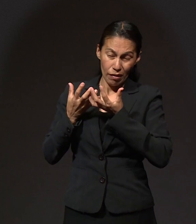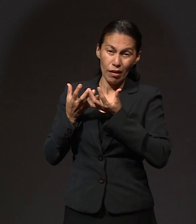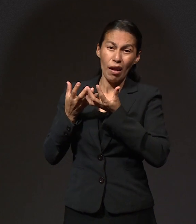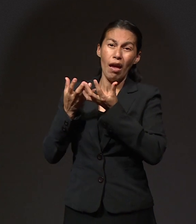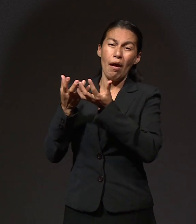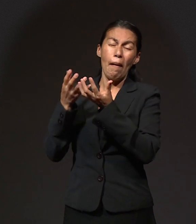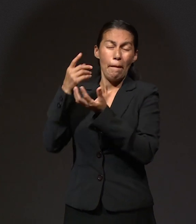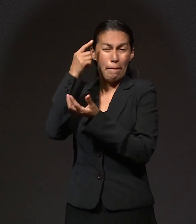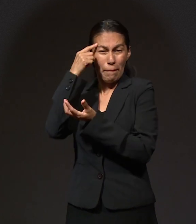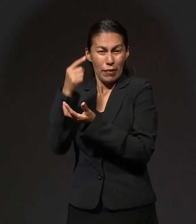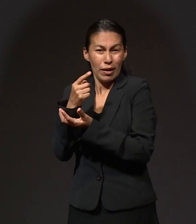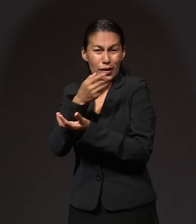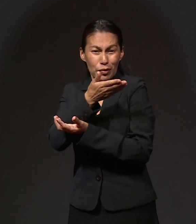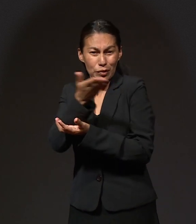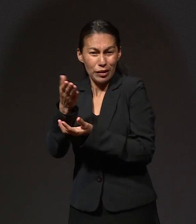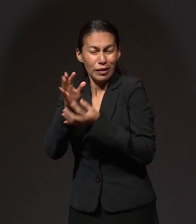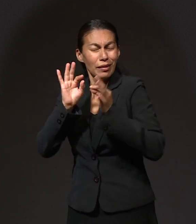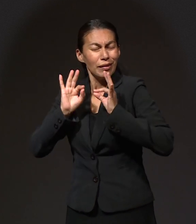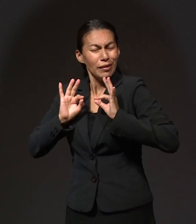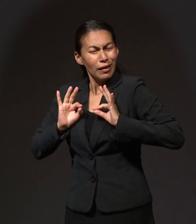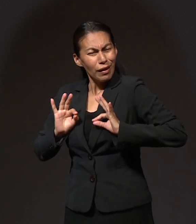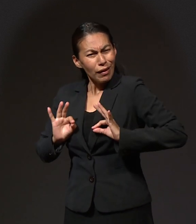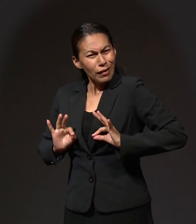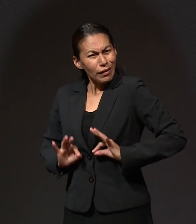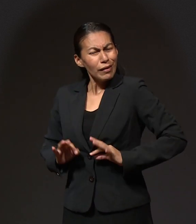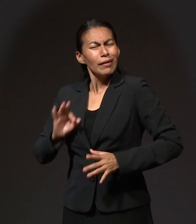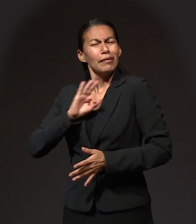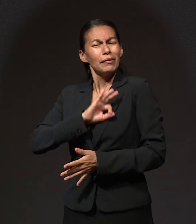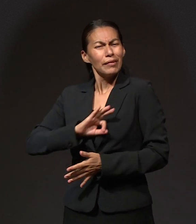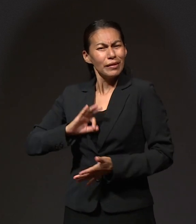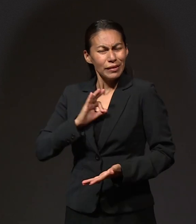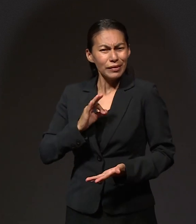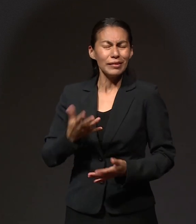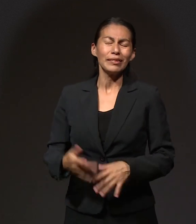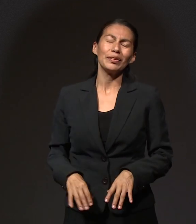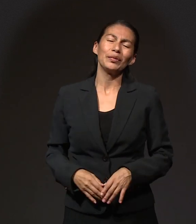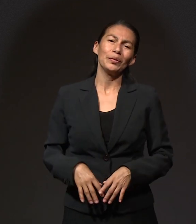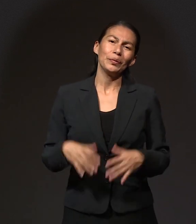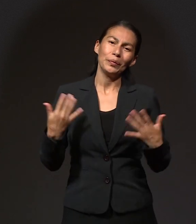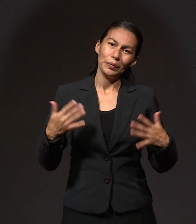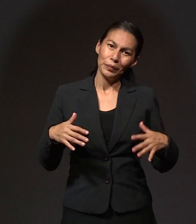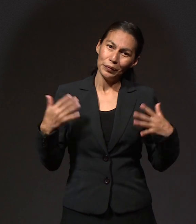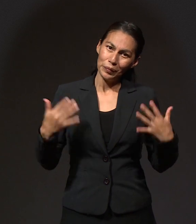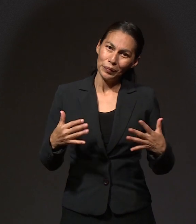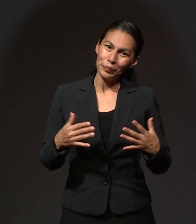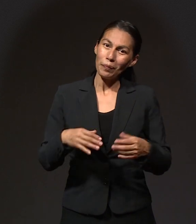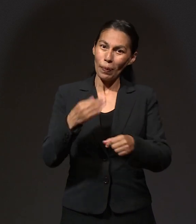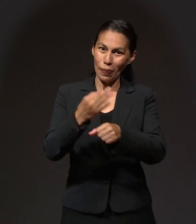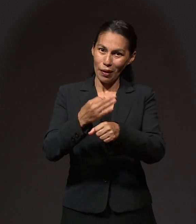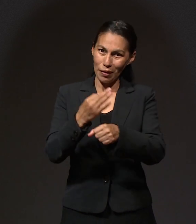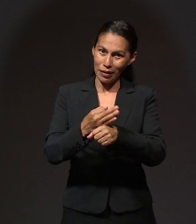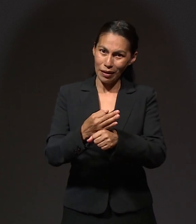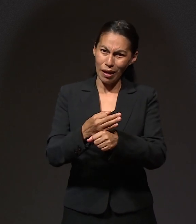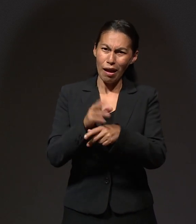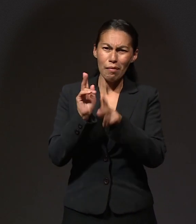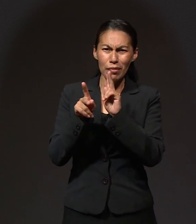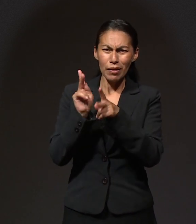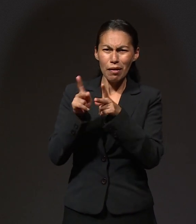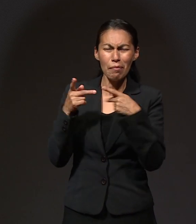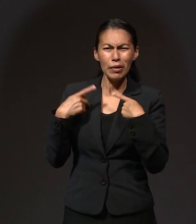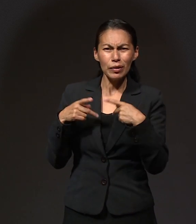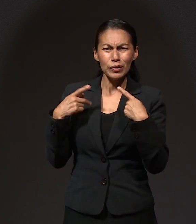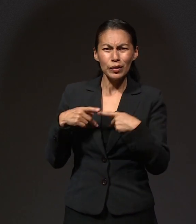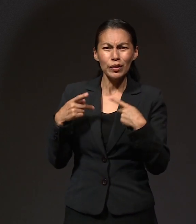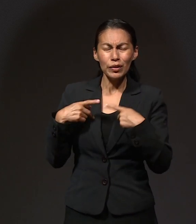platicaremos con alguien que oyó la voz de Dios cuando más lo